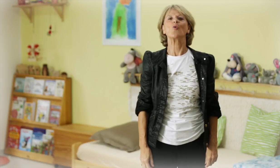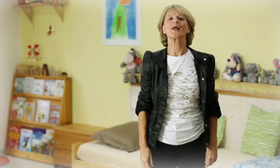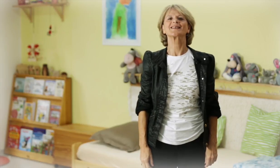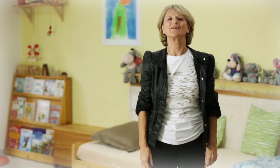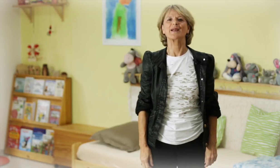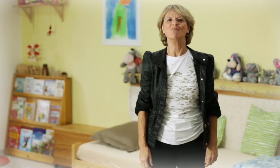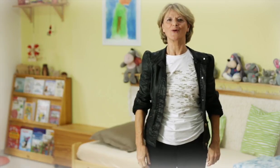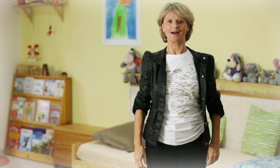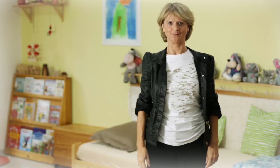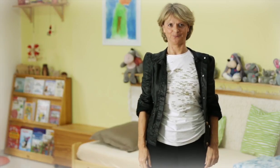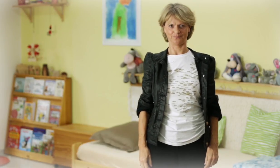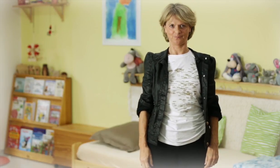Koulela se brambora.